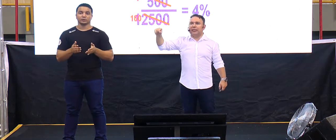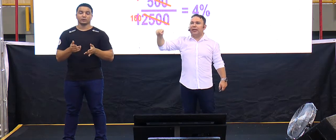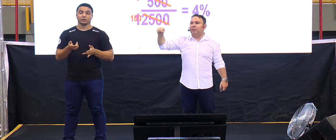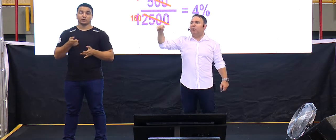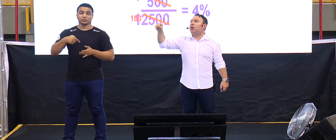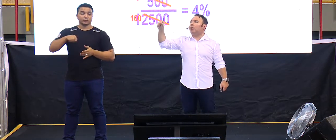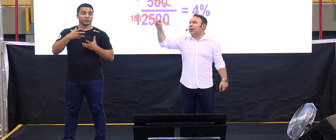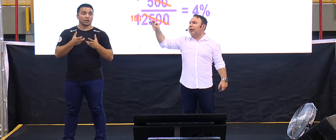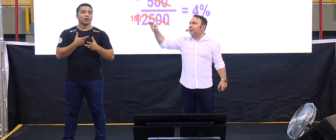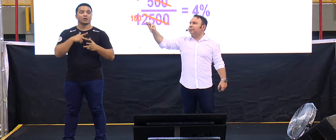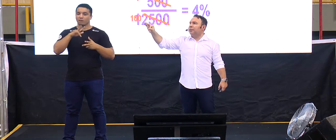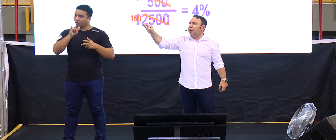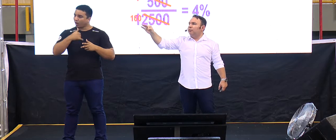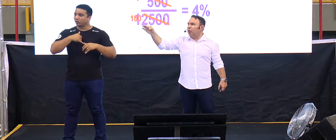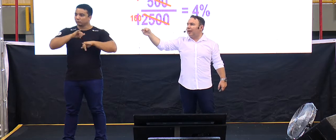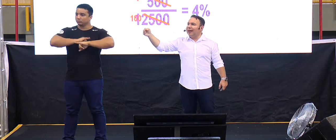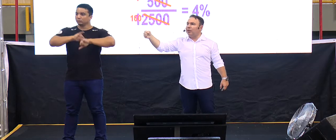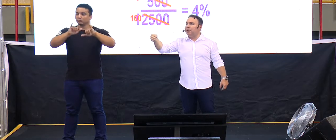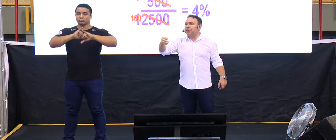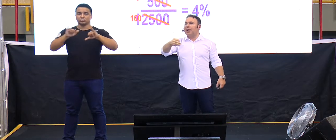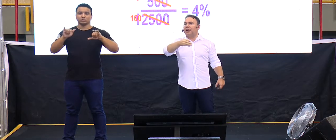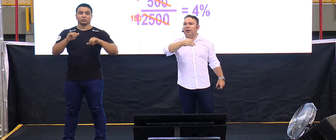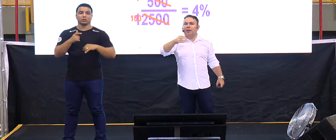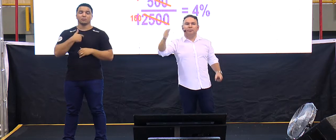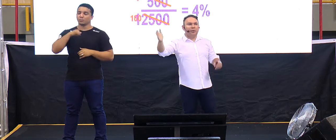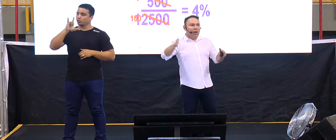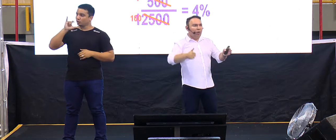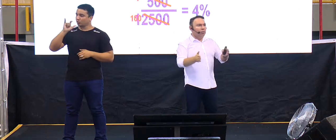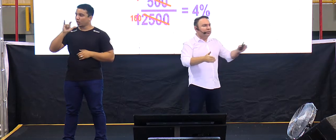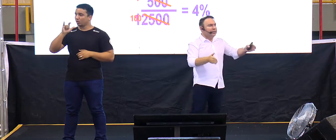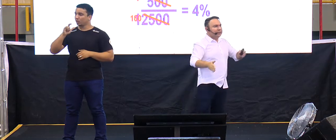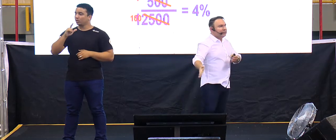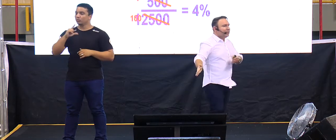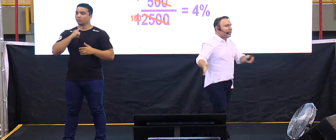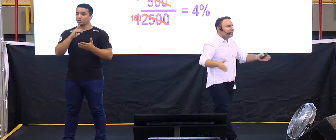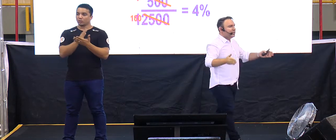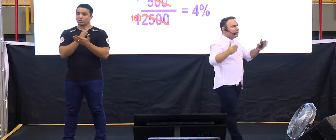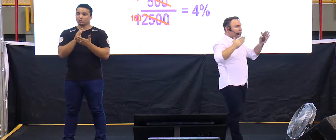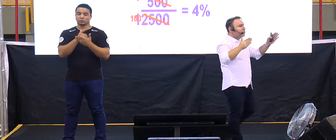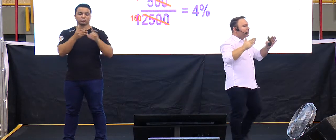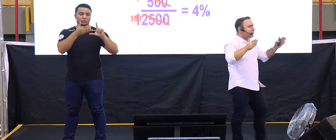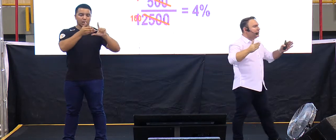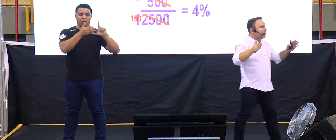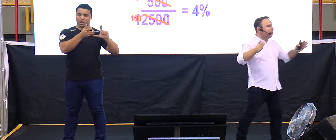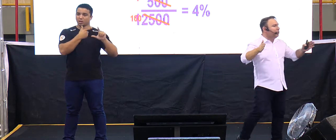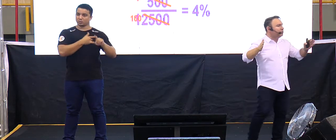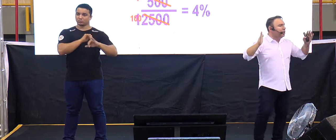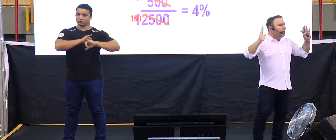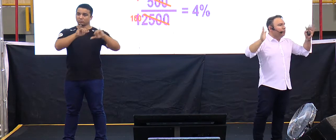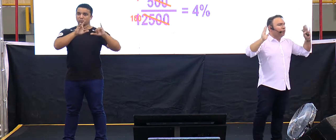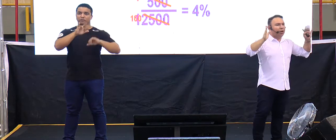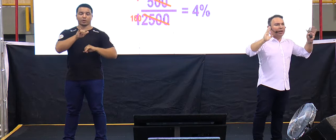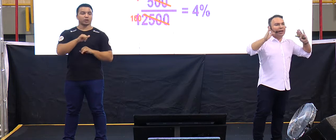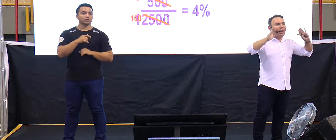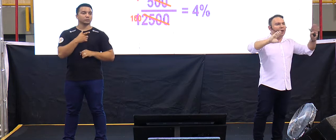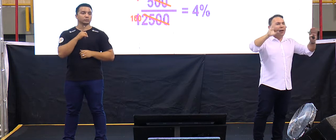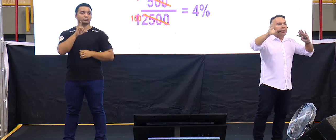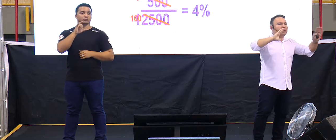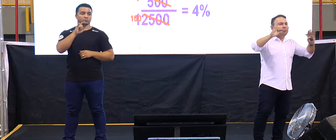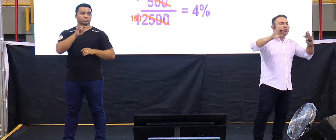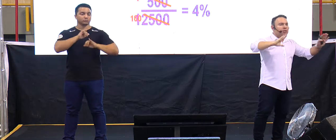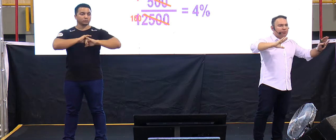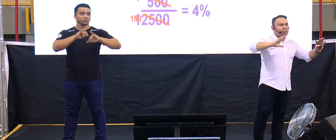vocês quiserem, eu vou colocar lá no meu Instagram, alguns desses slidezinhos, alguns desses exemplos, eu vou colocar